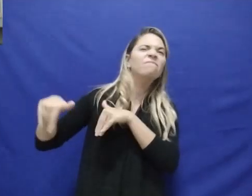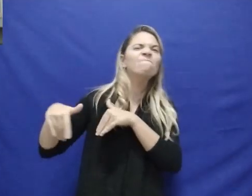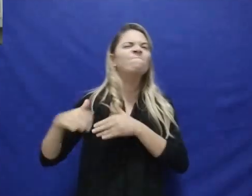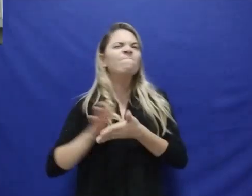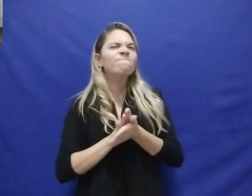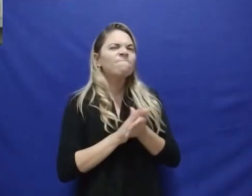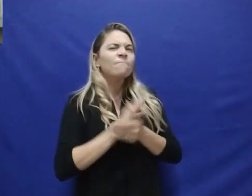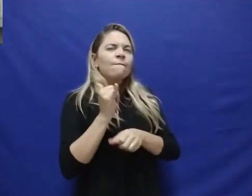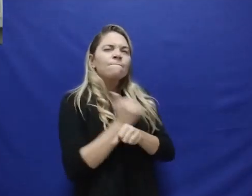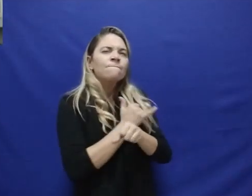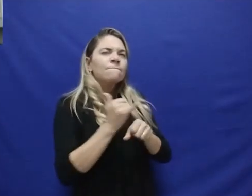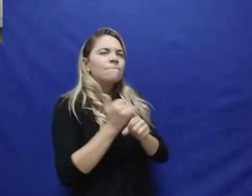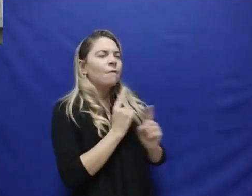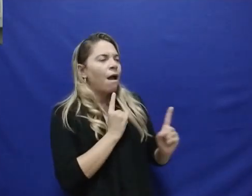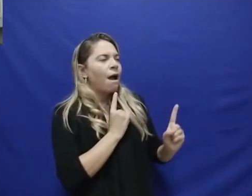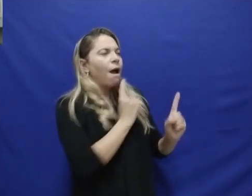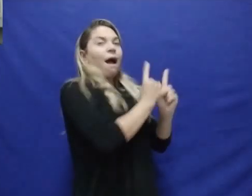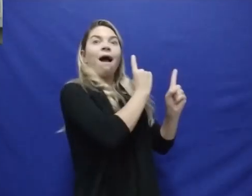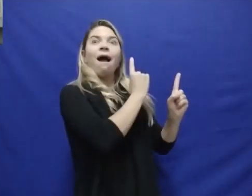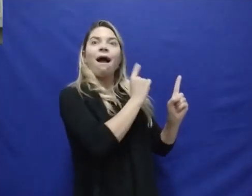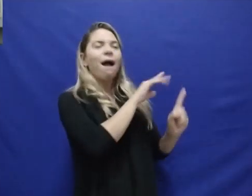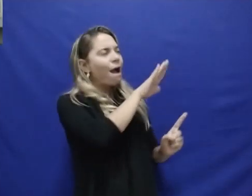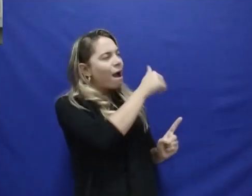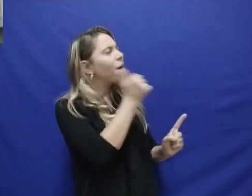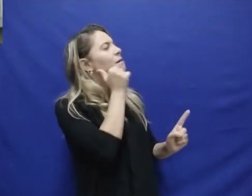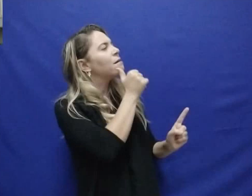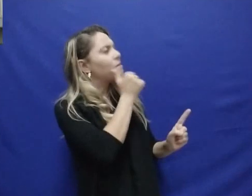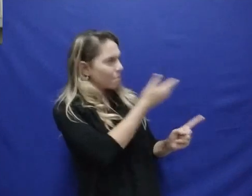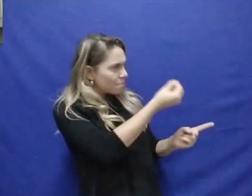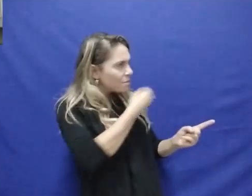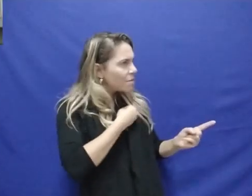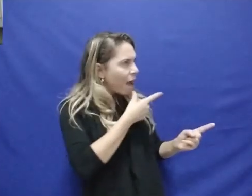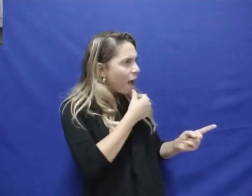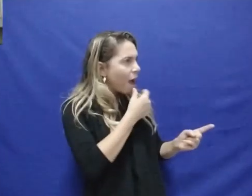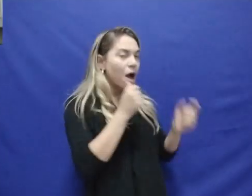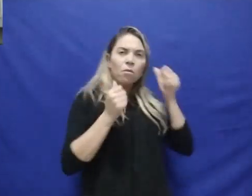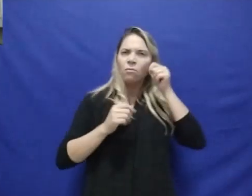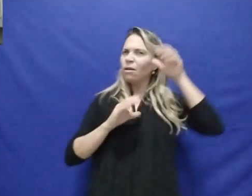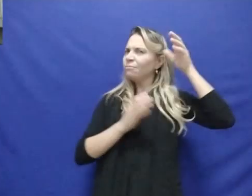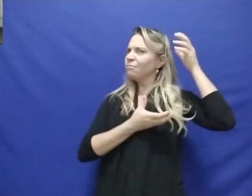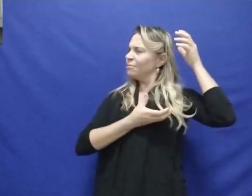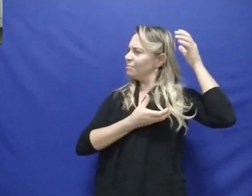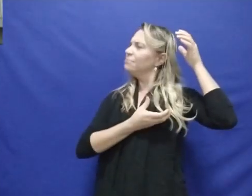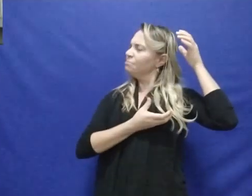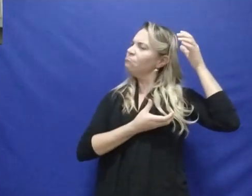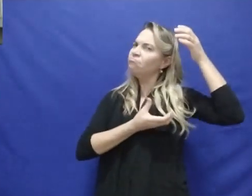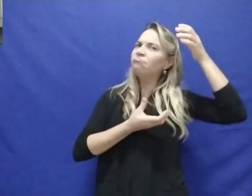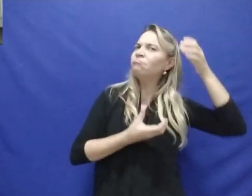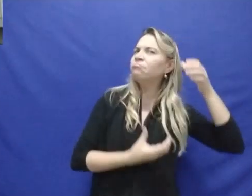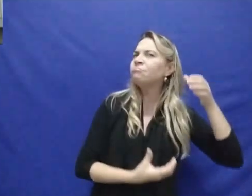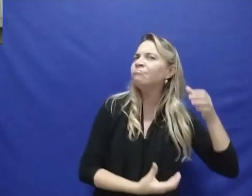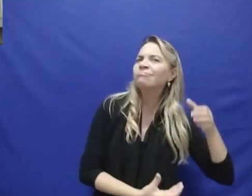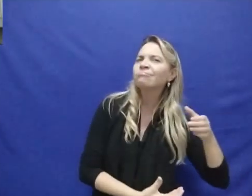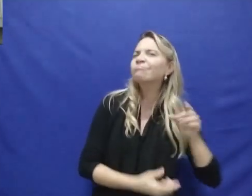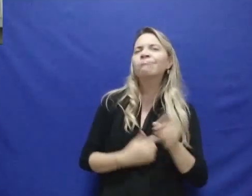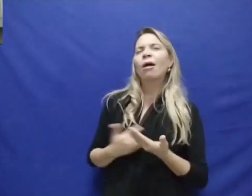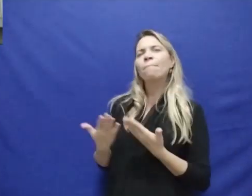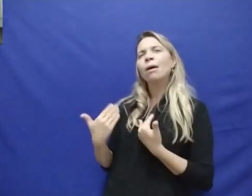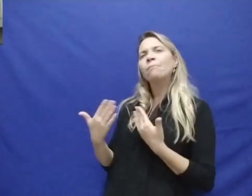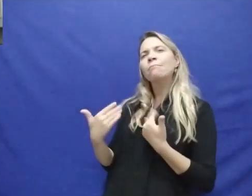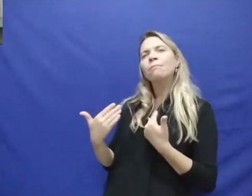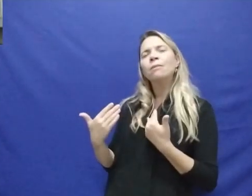ter com aquelas pessoas. E você? Aquelas pessoas que estão à sua volta hoje, quem